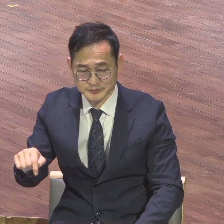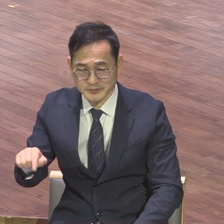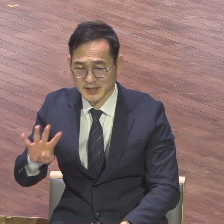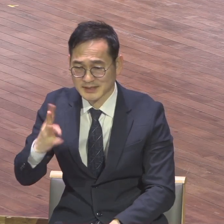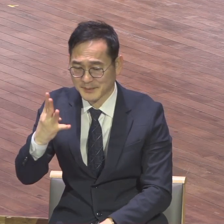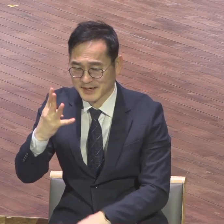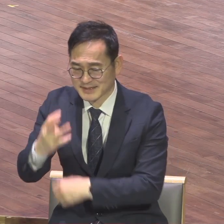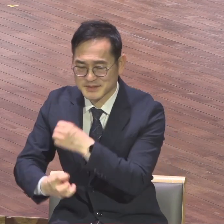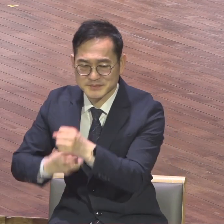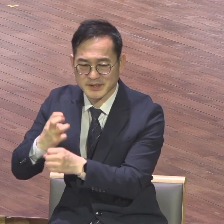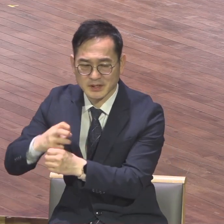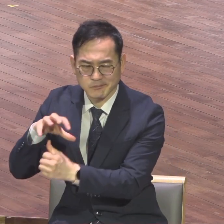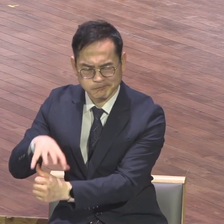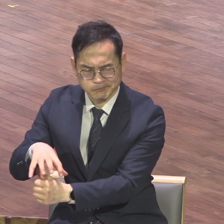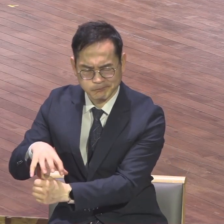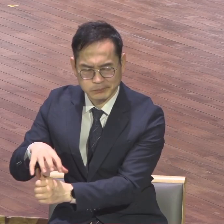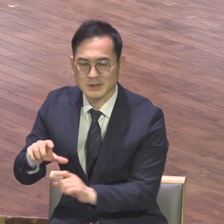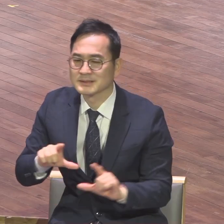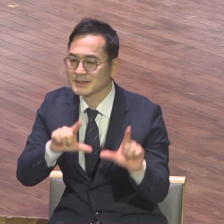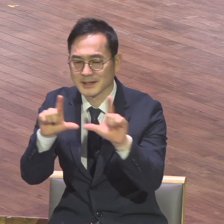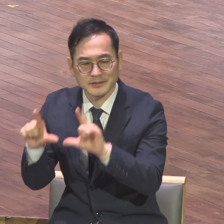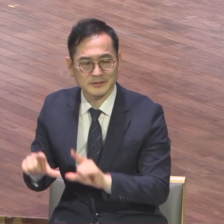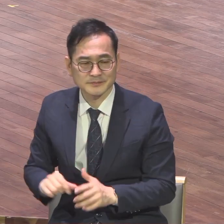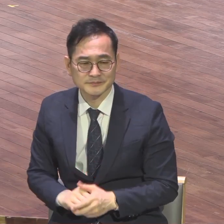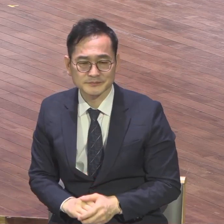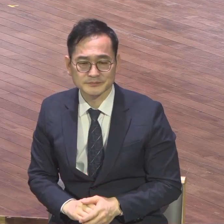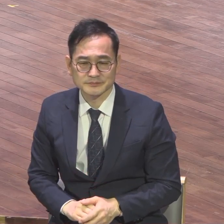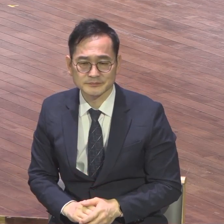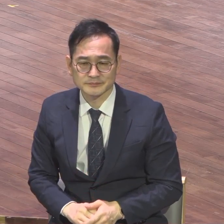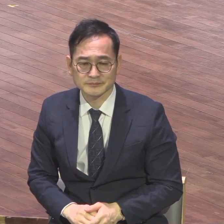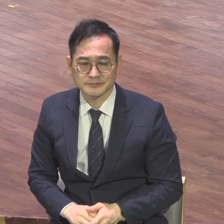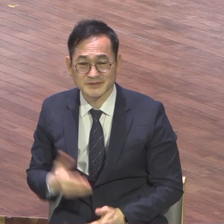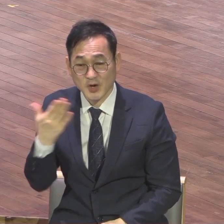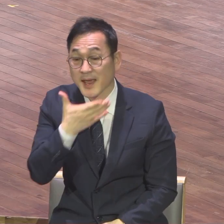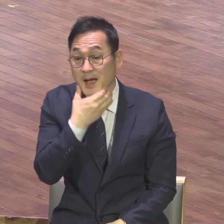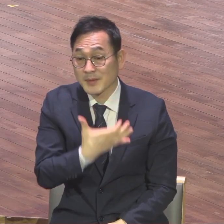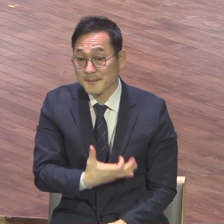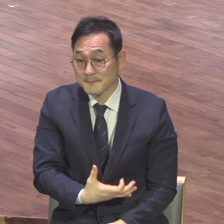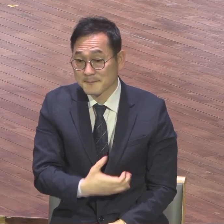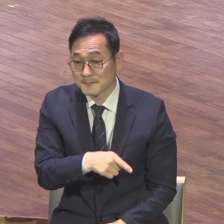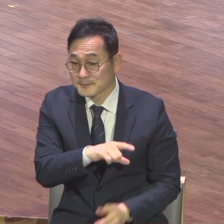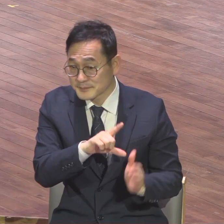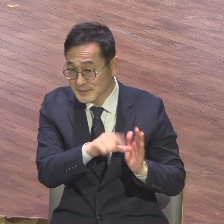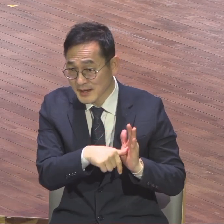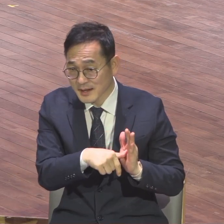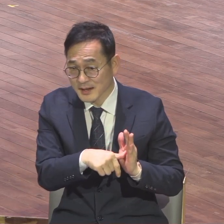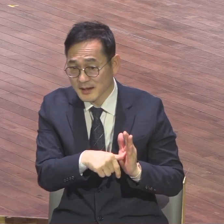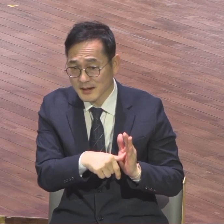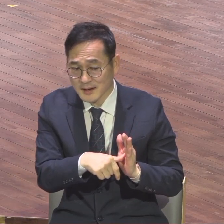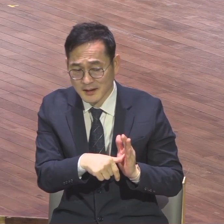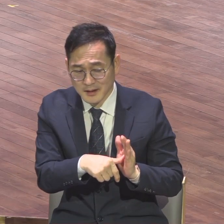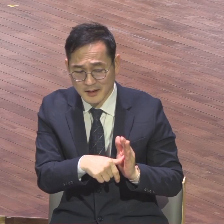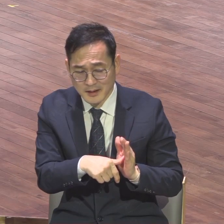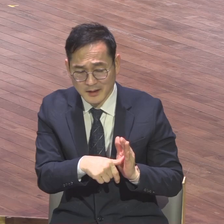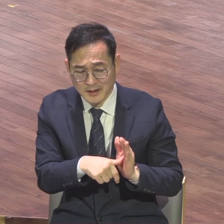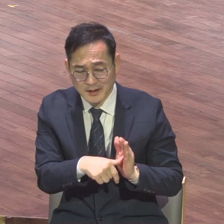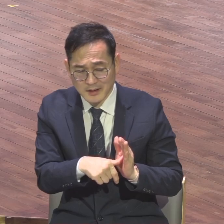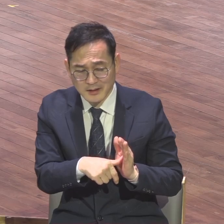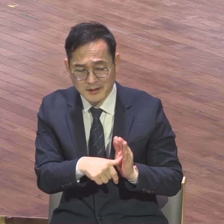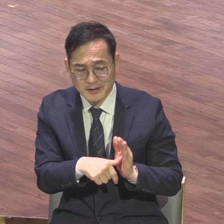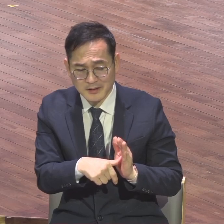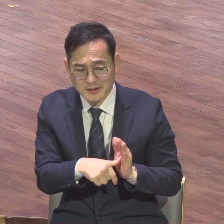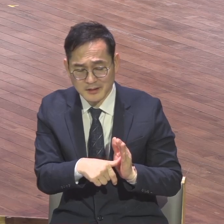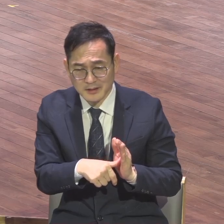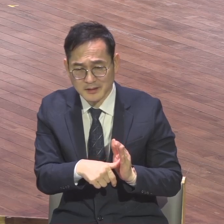노예 생활을 했습니다. 이거 다 예언된 거예요. 아브라함이 제사 드릴 때 참새 그 장거 쪼개지 않은 그